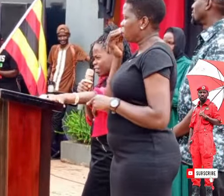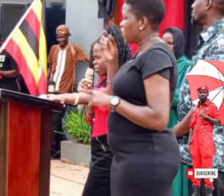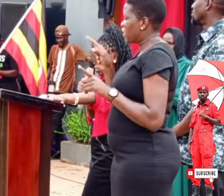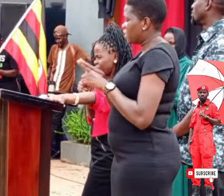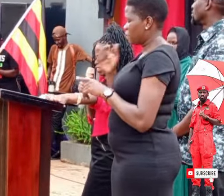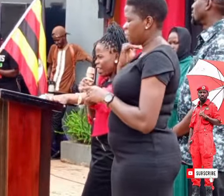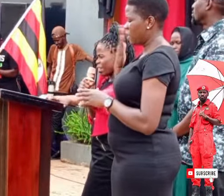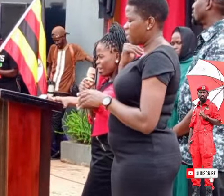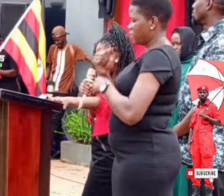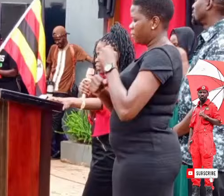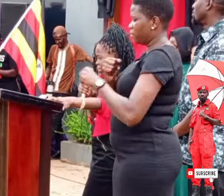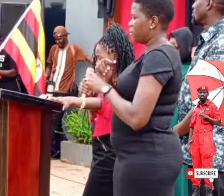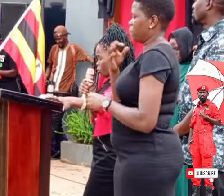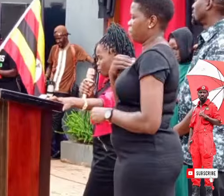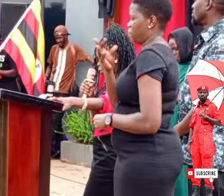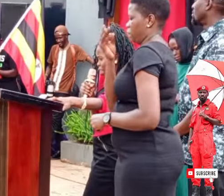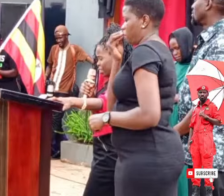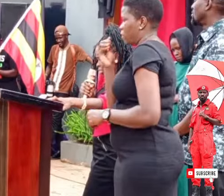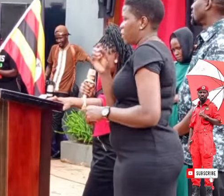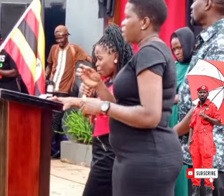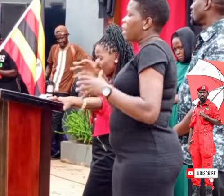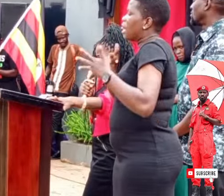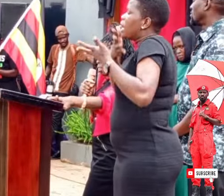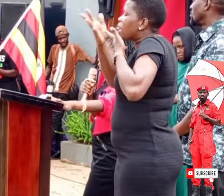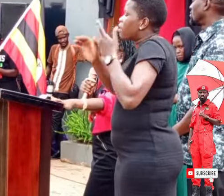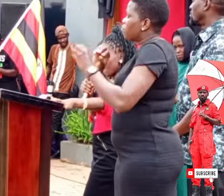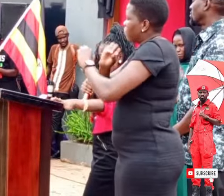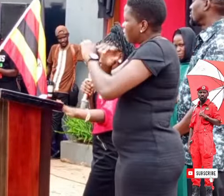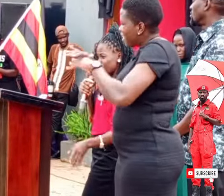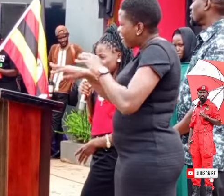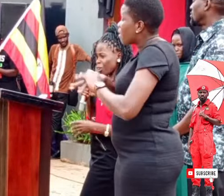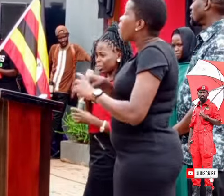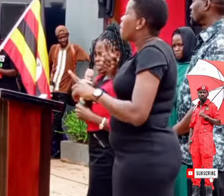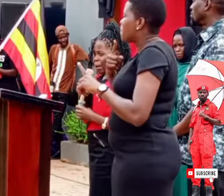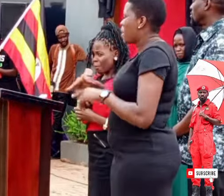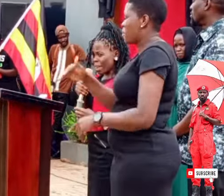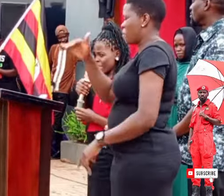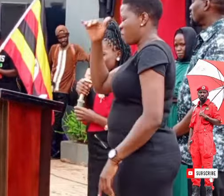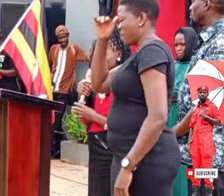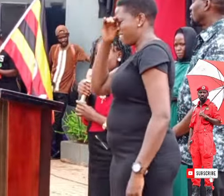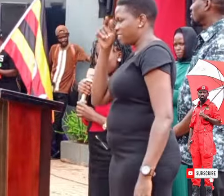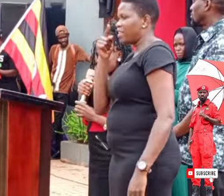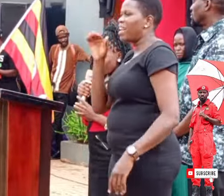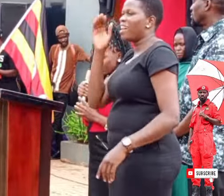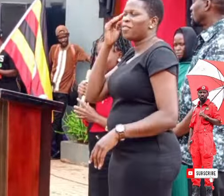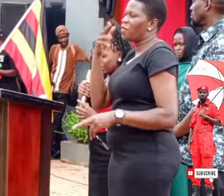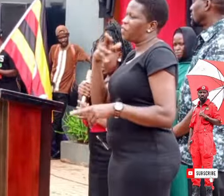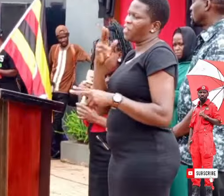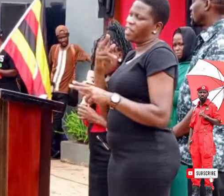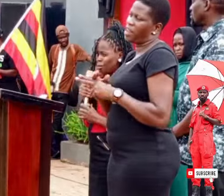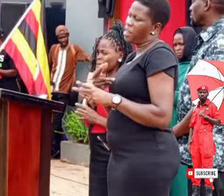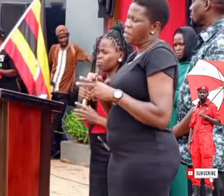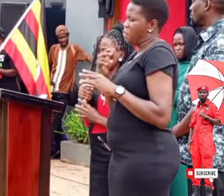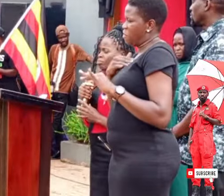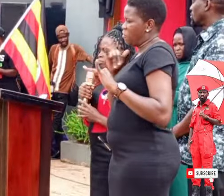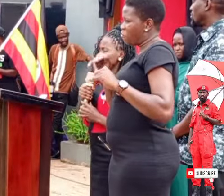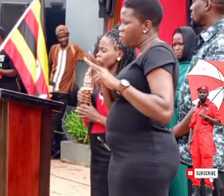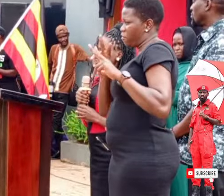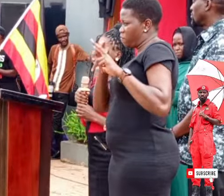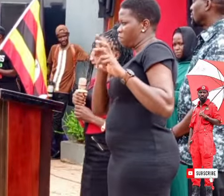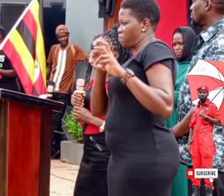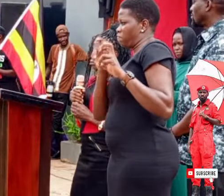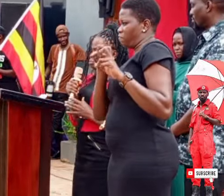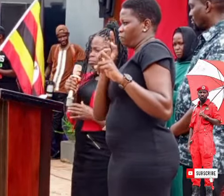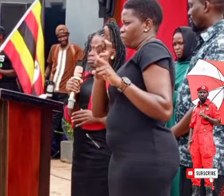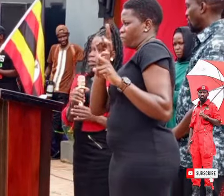nensirika n'obwaka oguwedde nekisirikira era badde sinanomugwe nali nkigambye naye opolisi oyo saamumanya alinye era munoonyerezaako